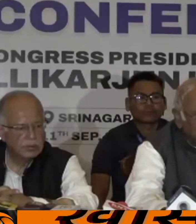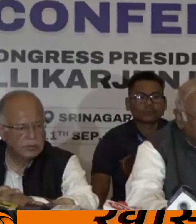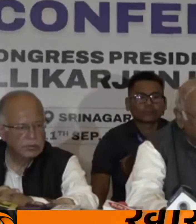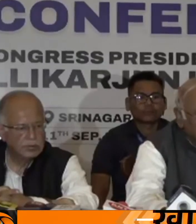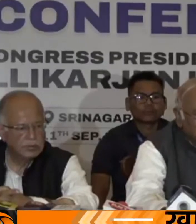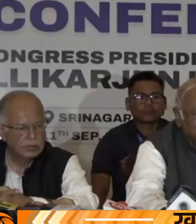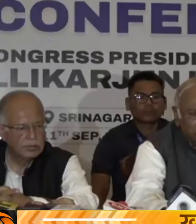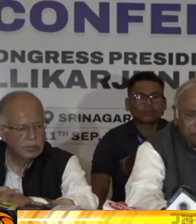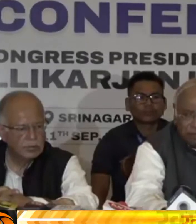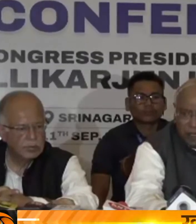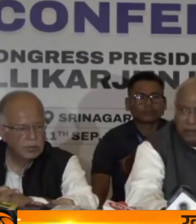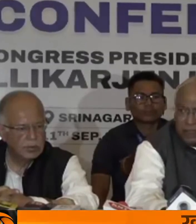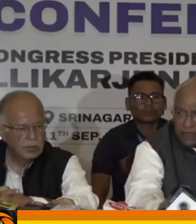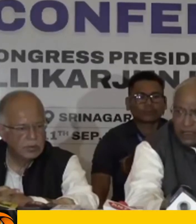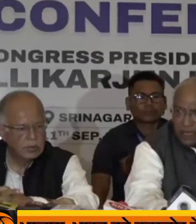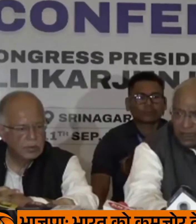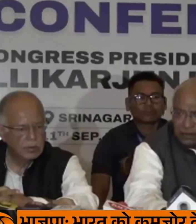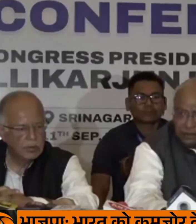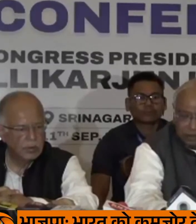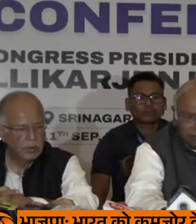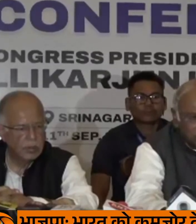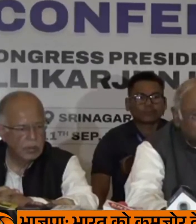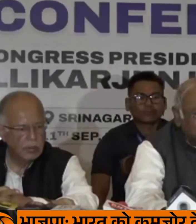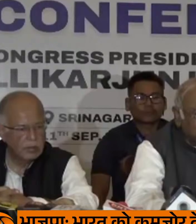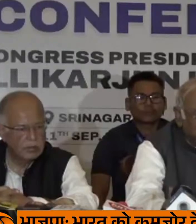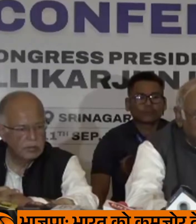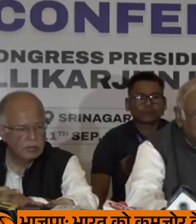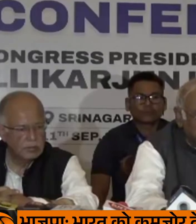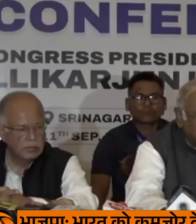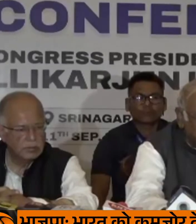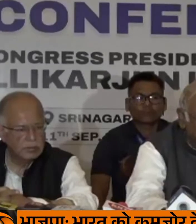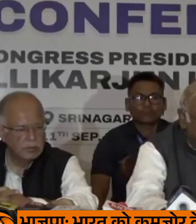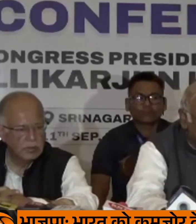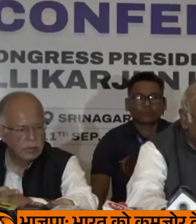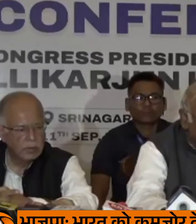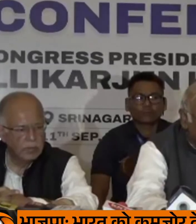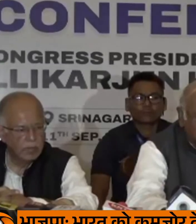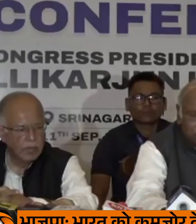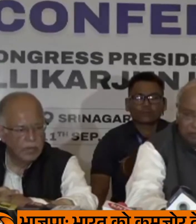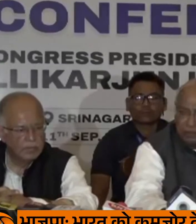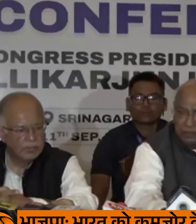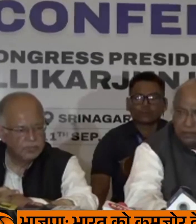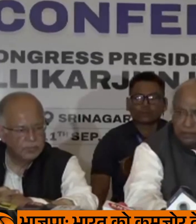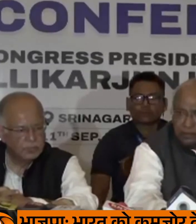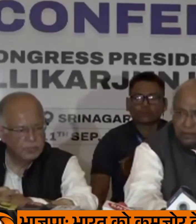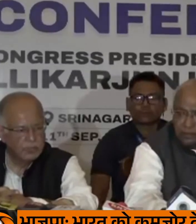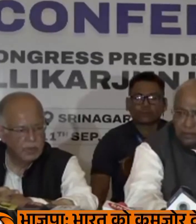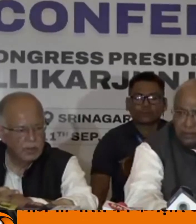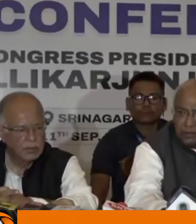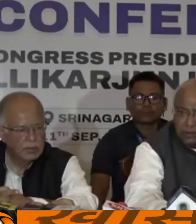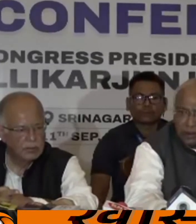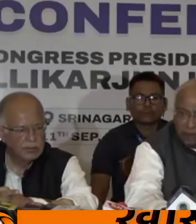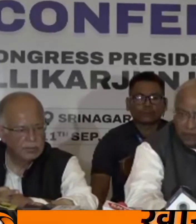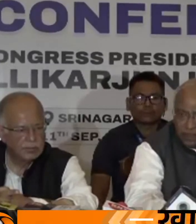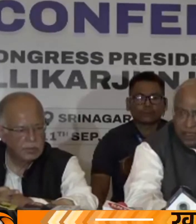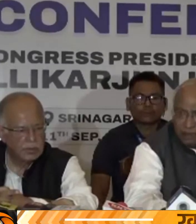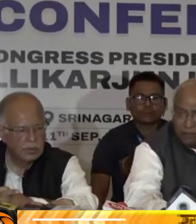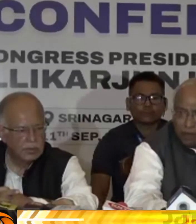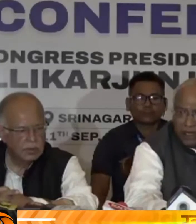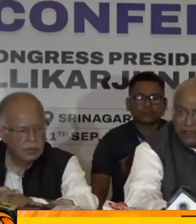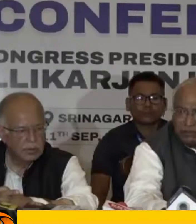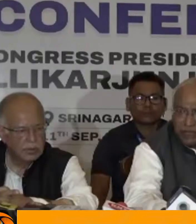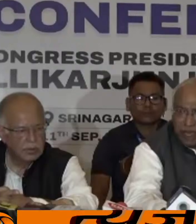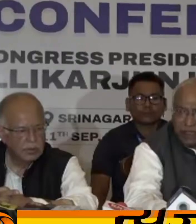सारे देश में हमने देखा, क्योंकि मुझे भी अब कम से